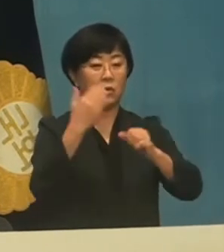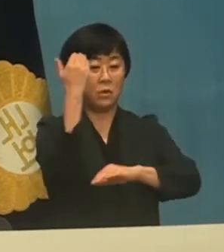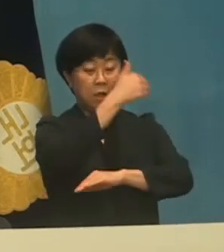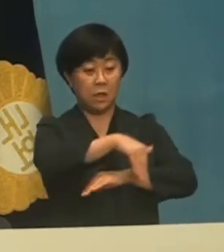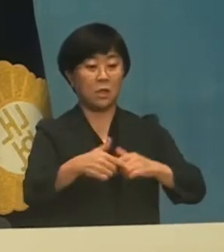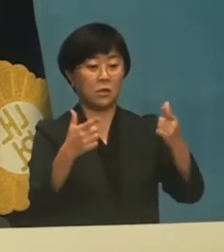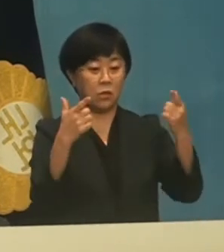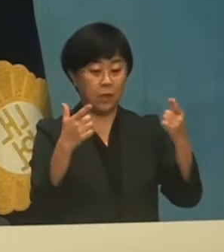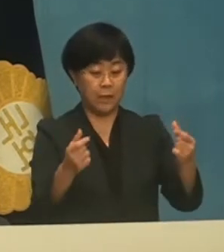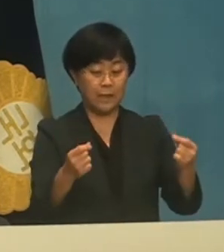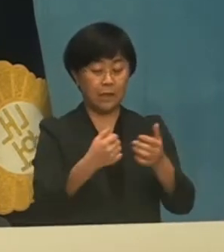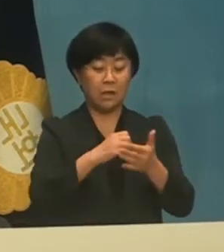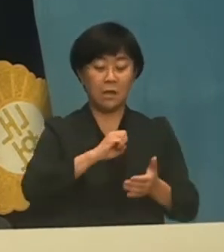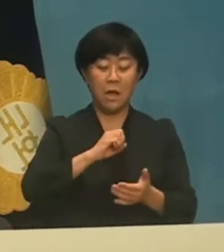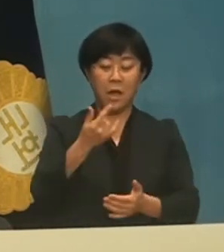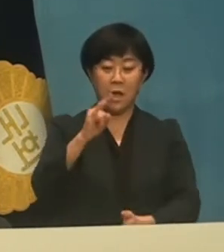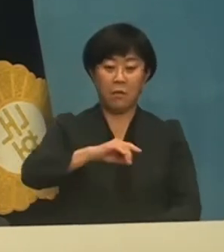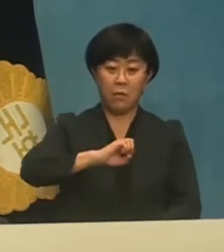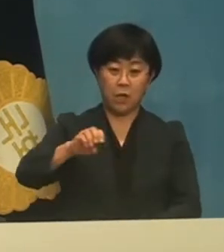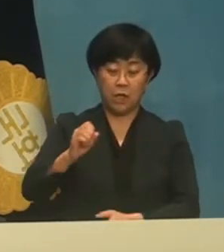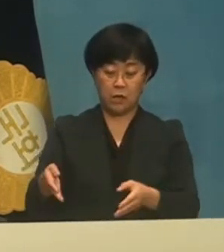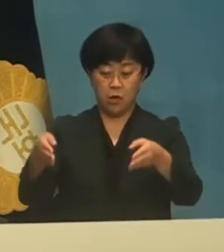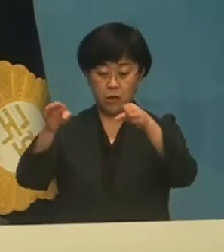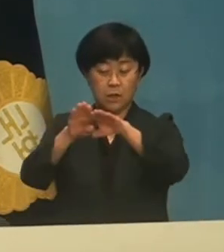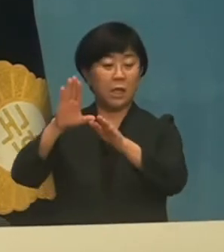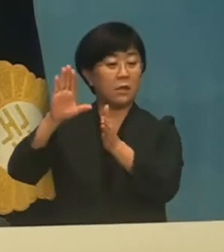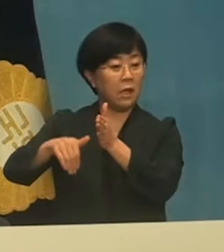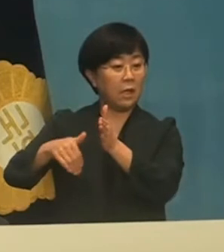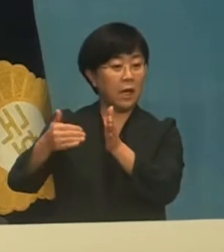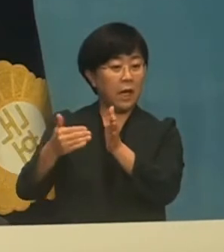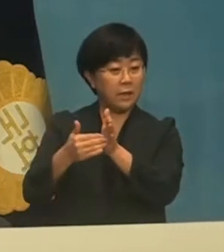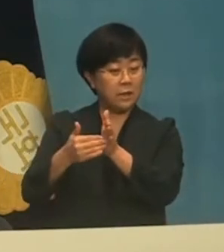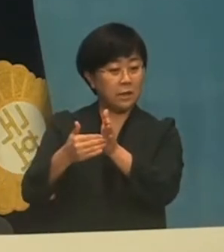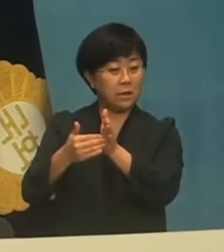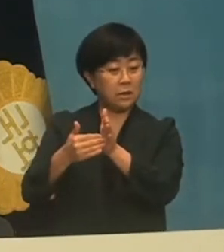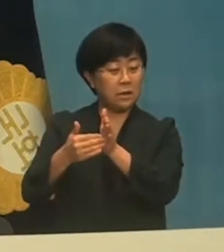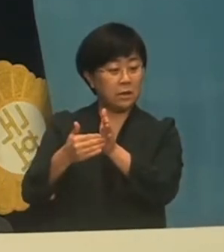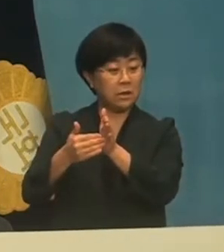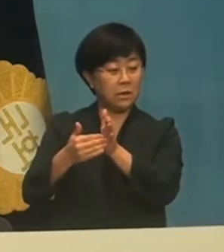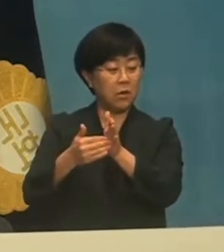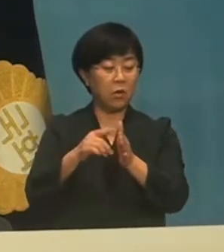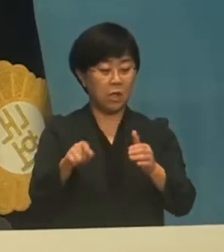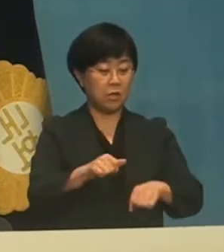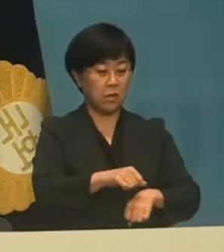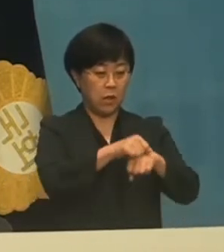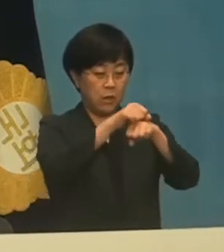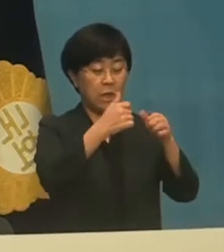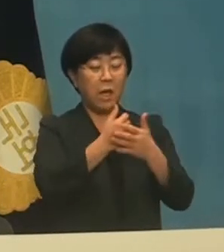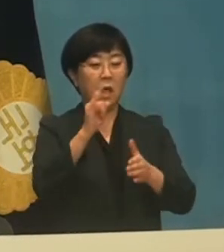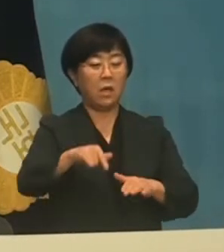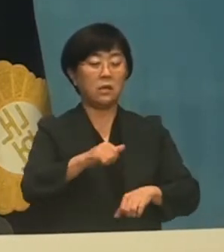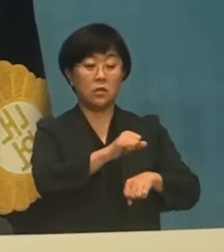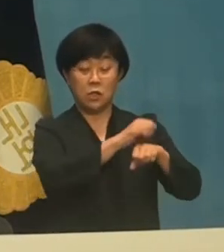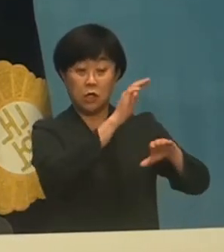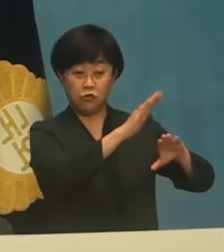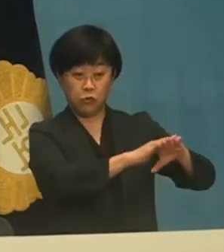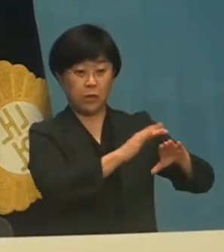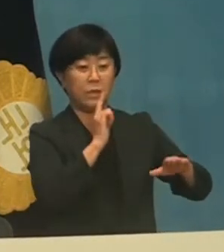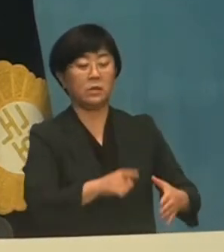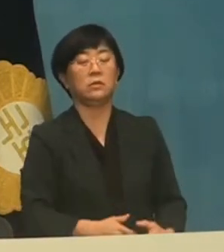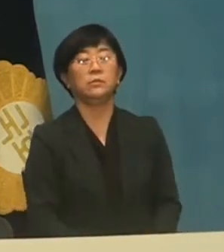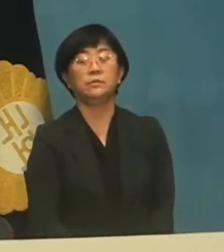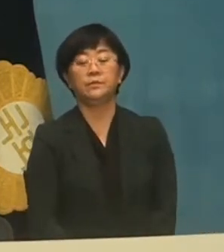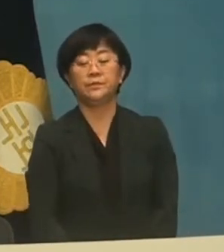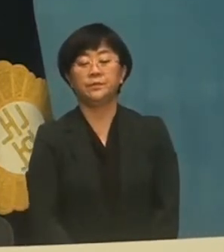동일하게 고준위 폐기물 처분시설이 건설될 때까지 부지 내 저장시설을 건설하여 핵폐기물을 저장하도록 하고